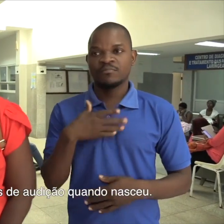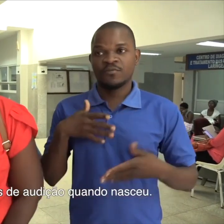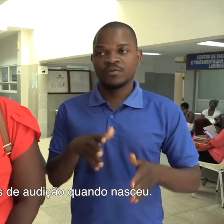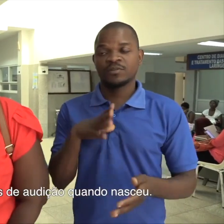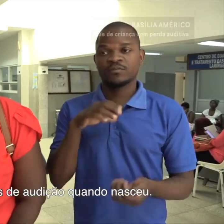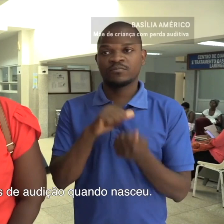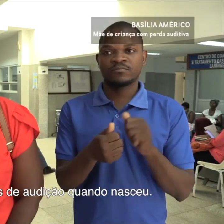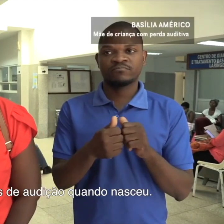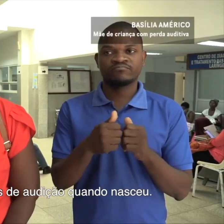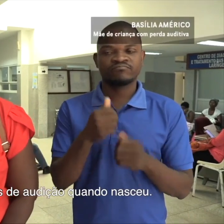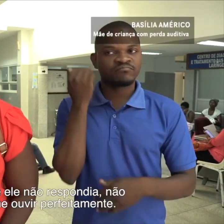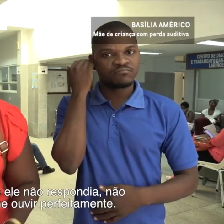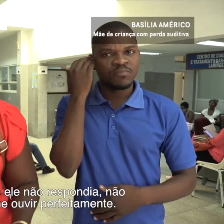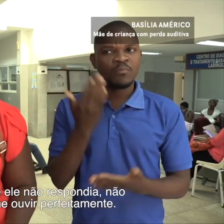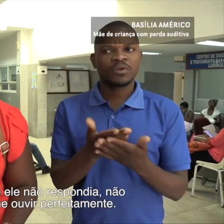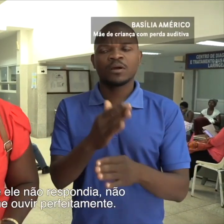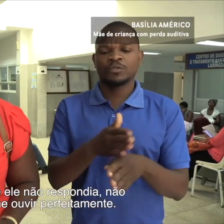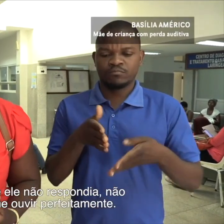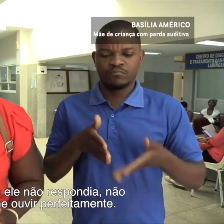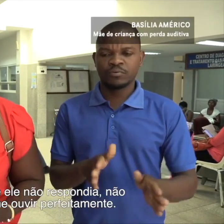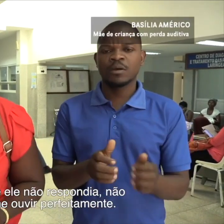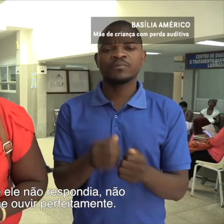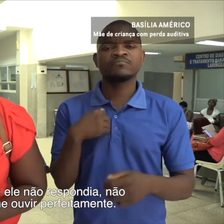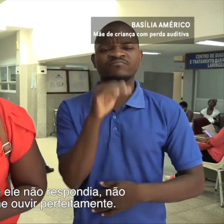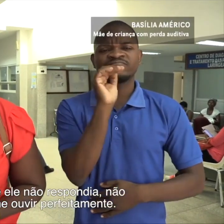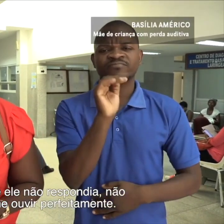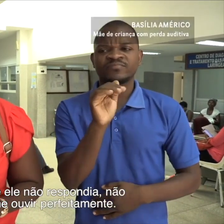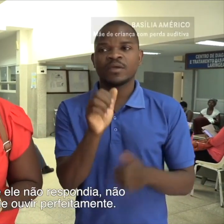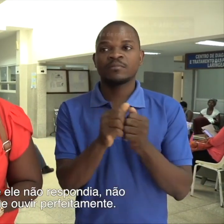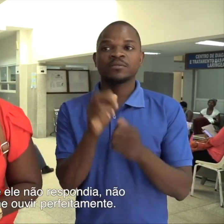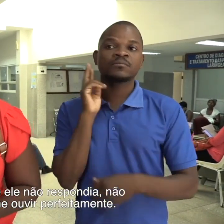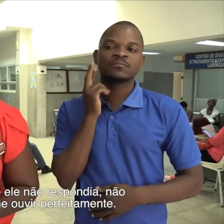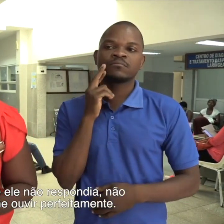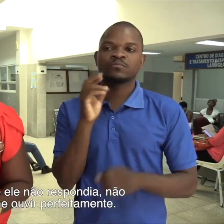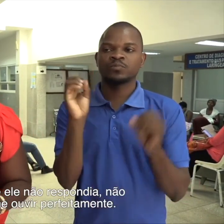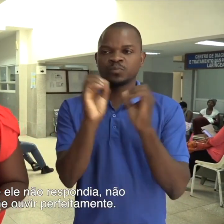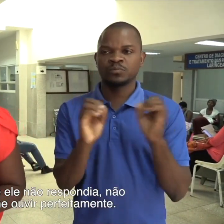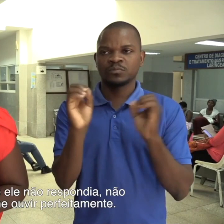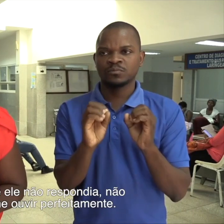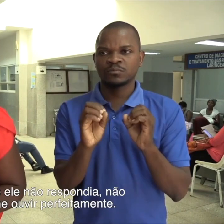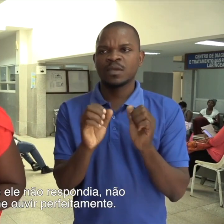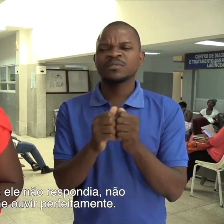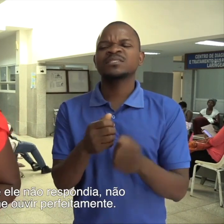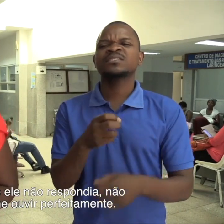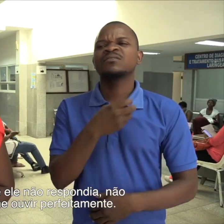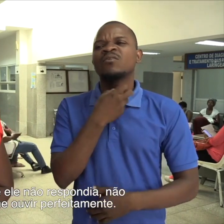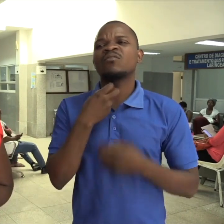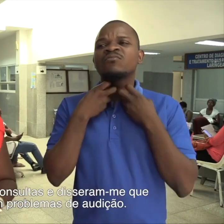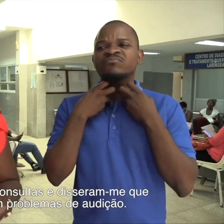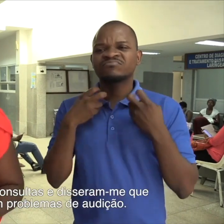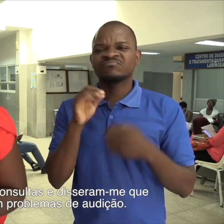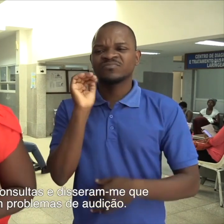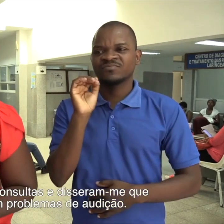audição, quando ele lançou, eu lhe chamava, ele não conseguia responder, não conseguia me ouvir perfeitamente.